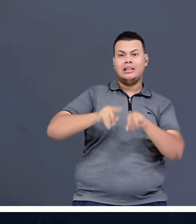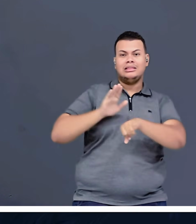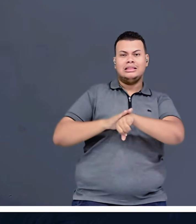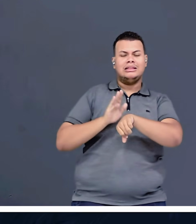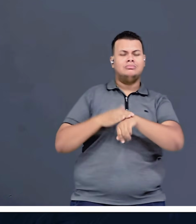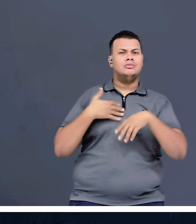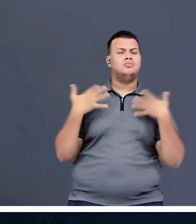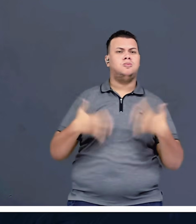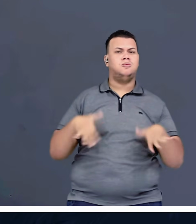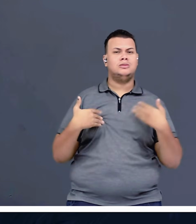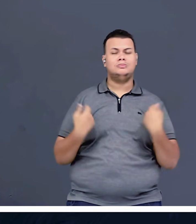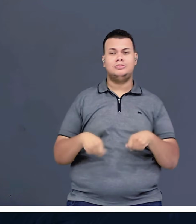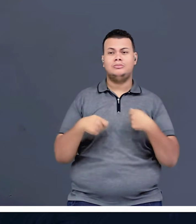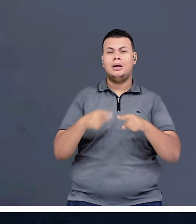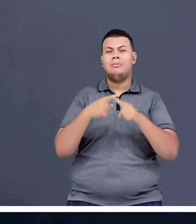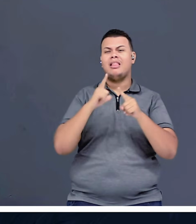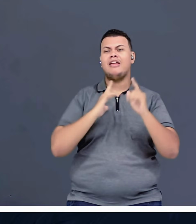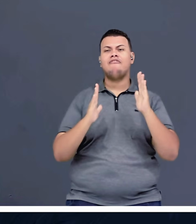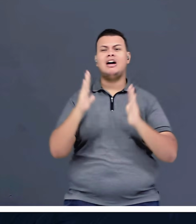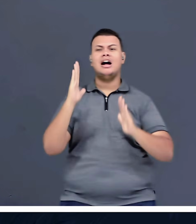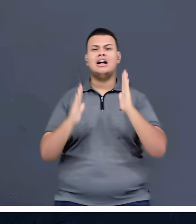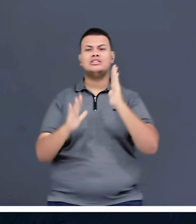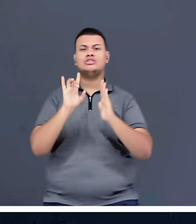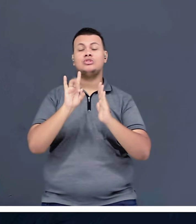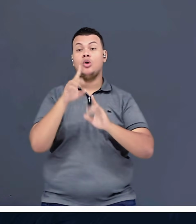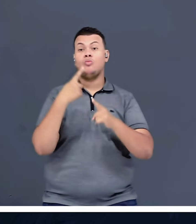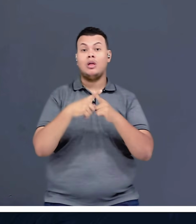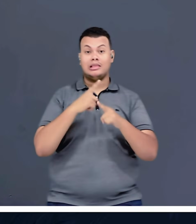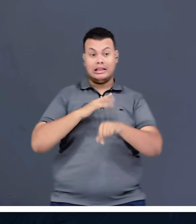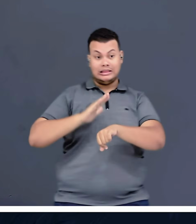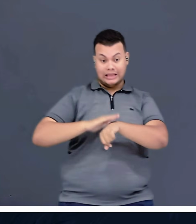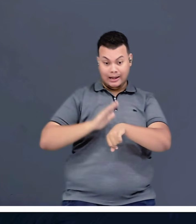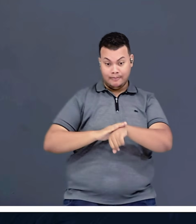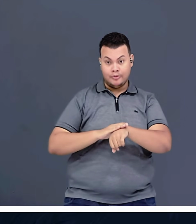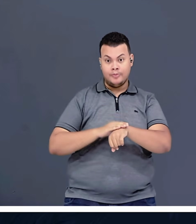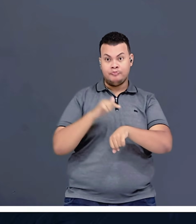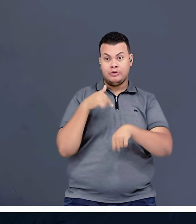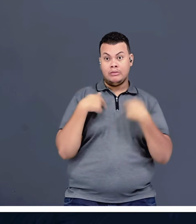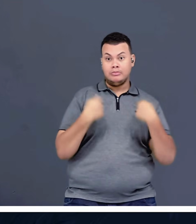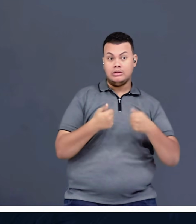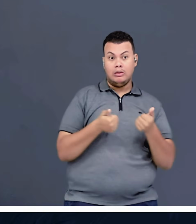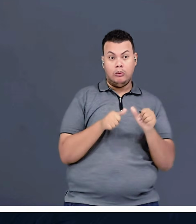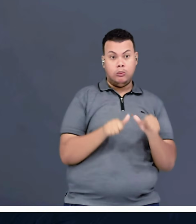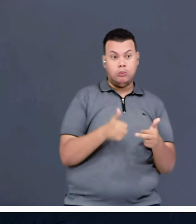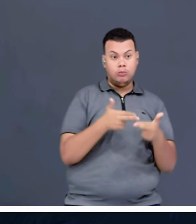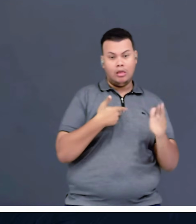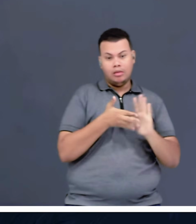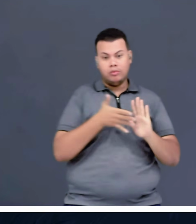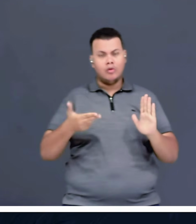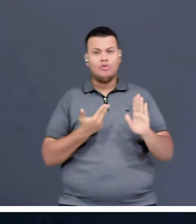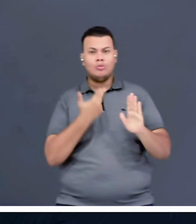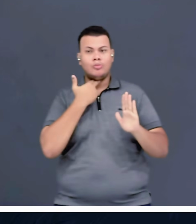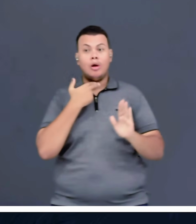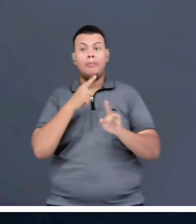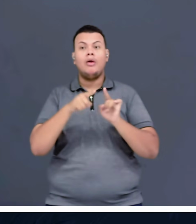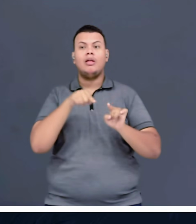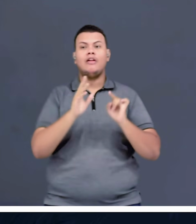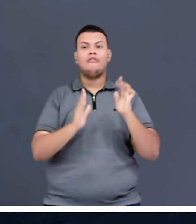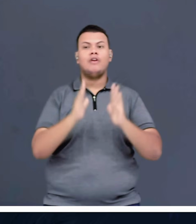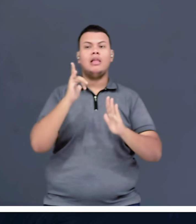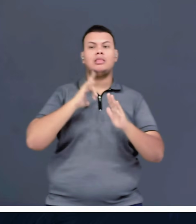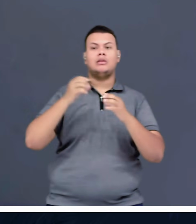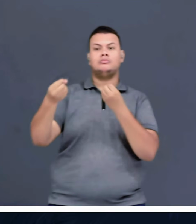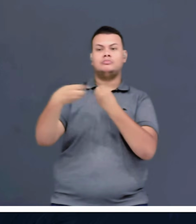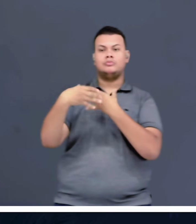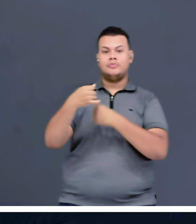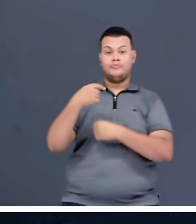muita escassez. Mas só foi uma fase, tá? Porque tempo de escassez não pode durar muito na nossa vida. Mas são fases que nos ensinam. A